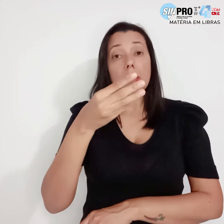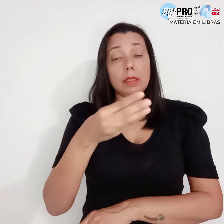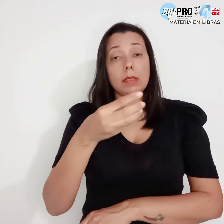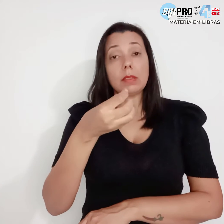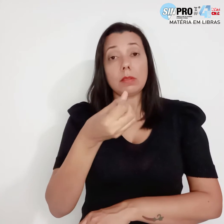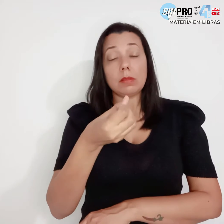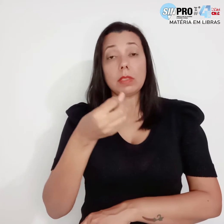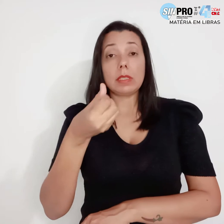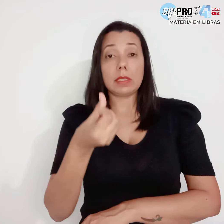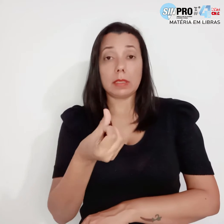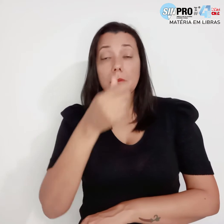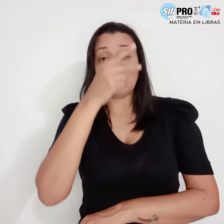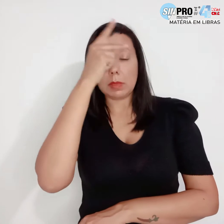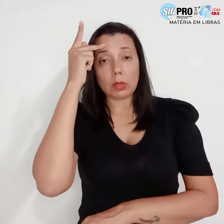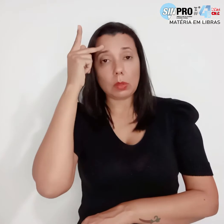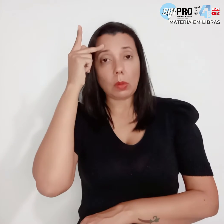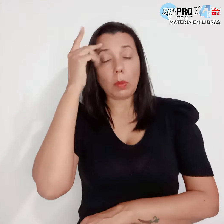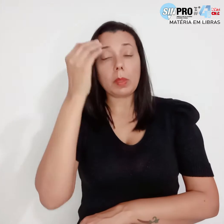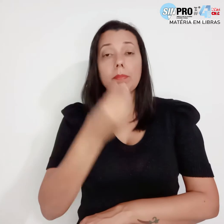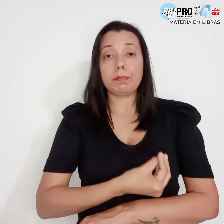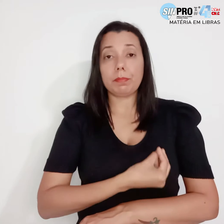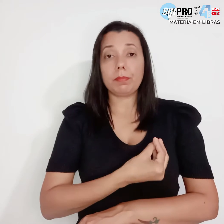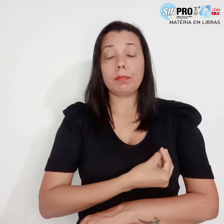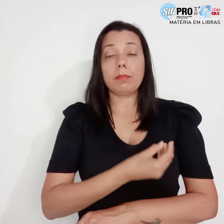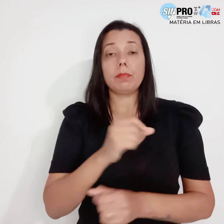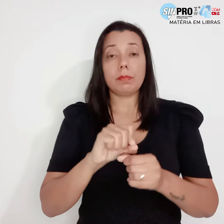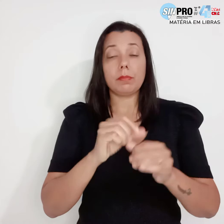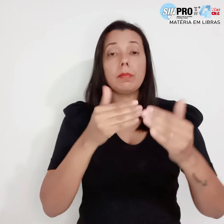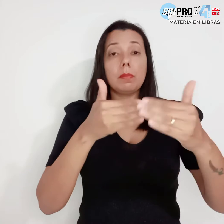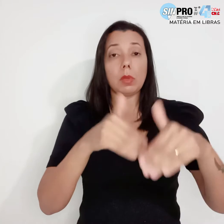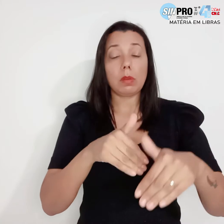2.470.396 pessoas compareceram às provas,